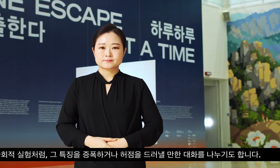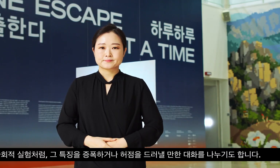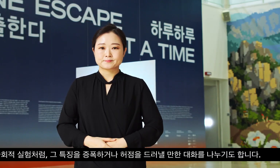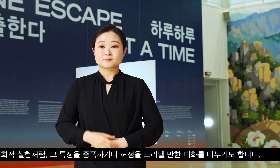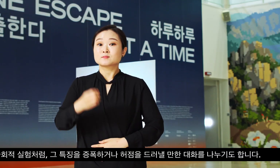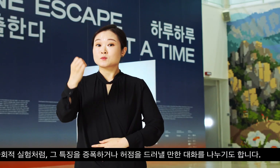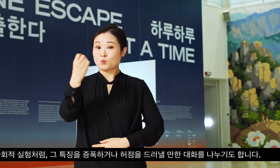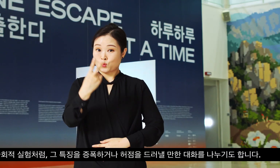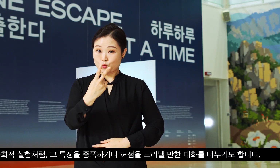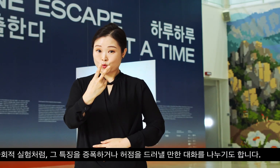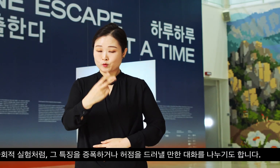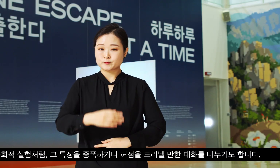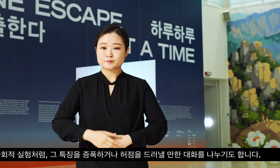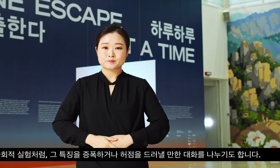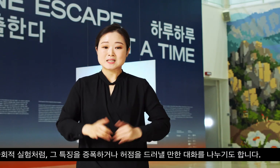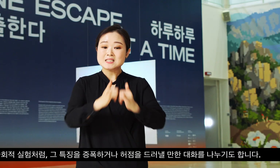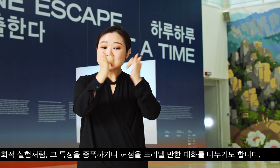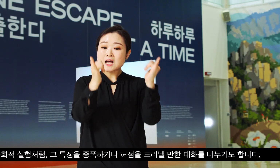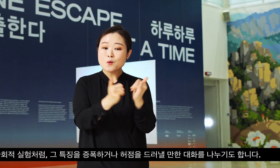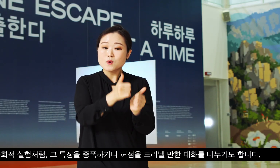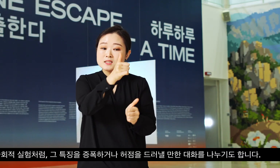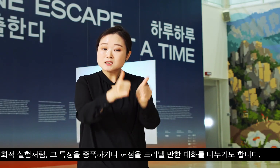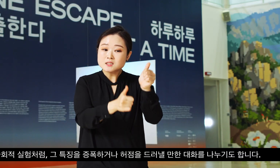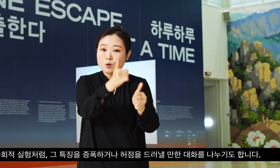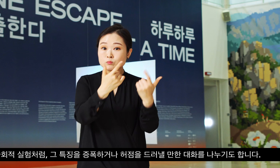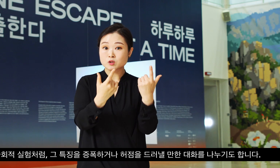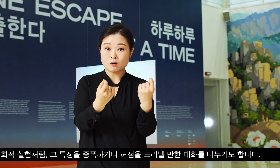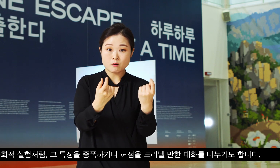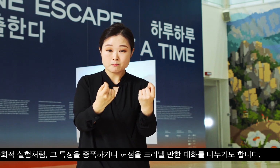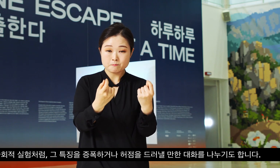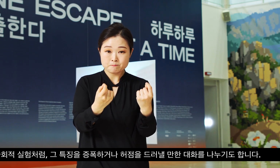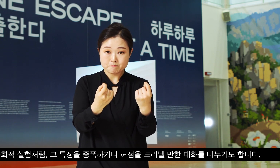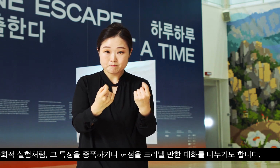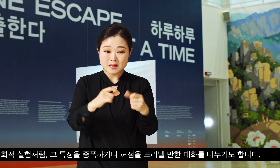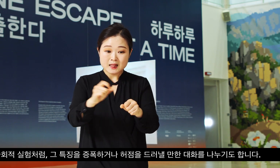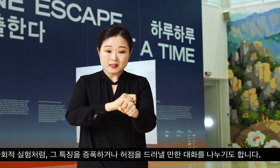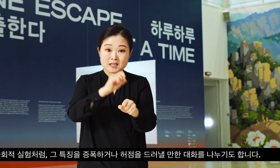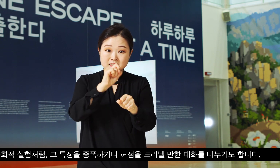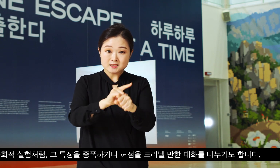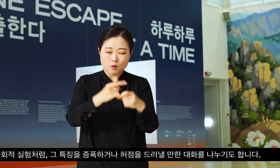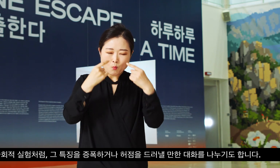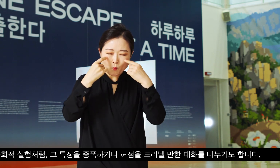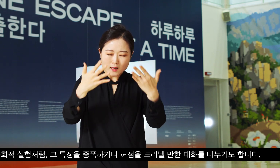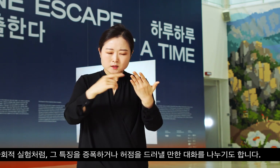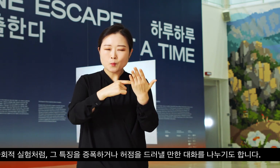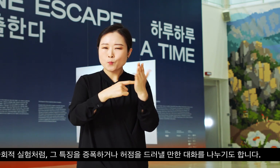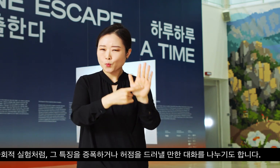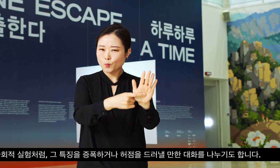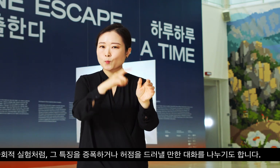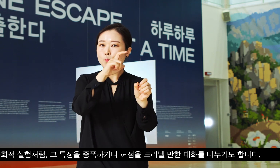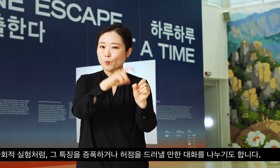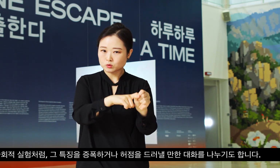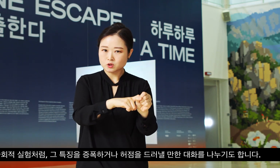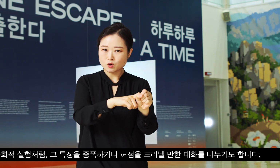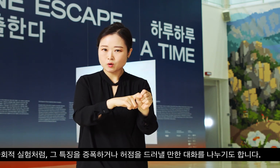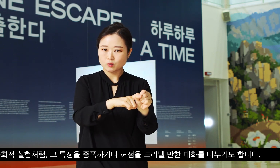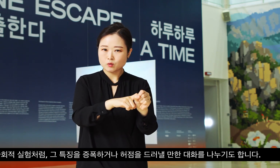나아가 일종의 사회적 실험처럼 그 특징을 증폭하거나 허점을 드러낼 만한